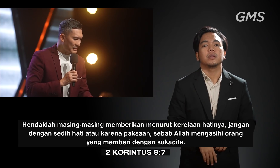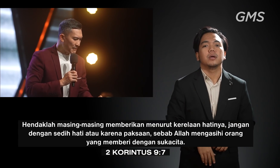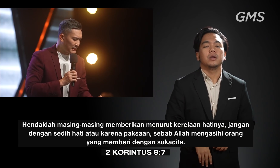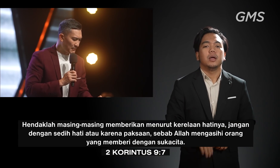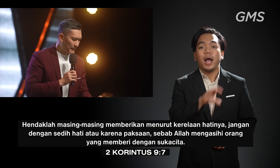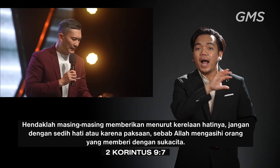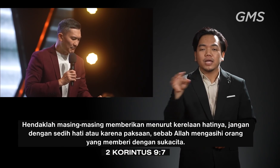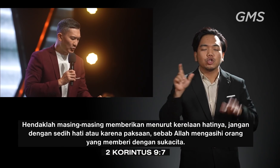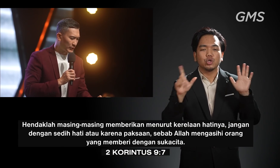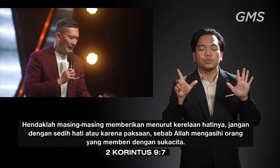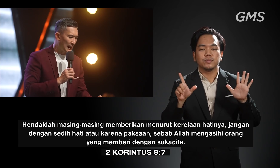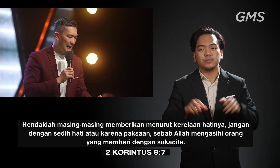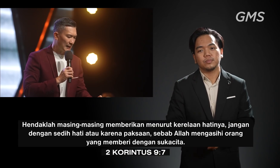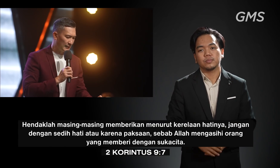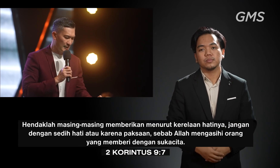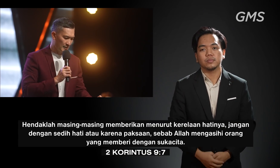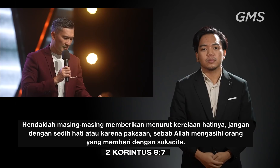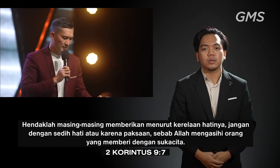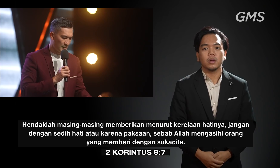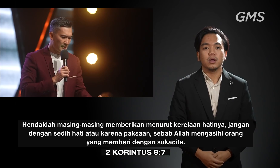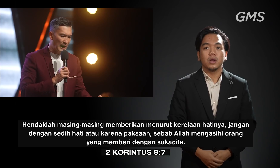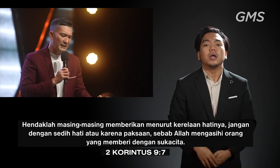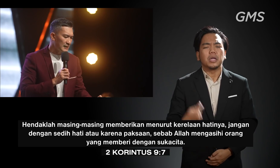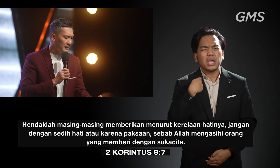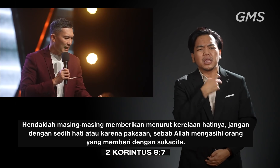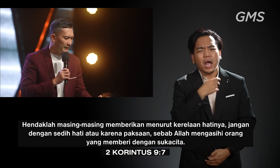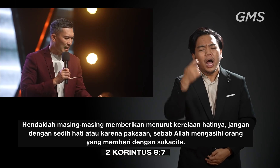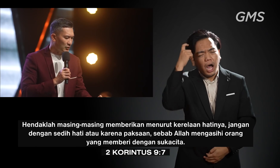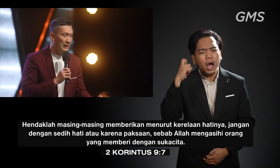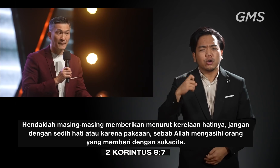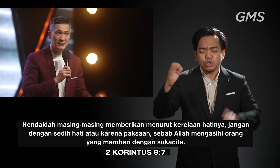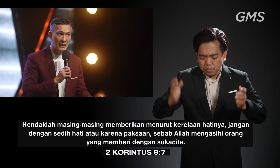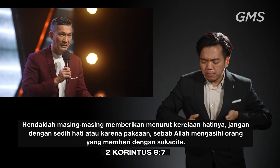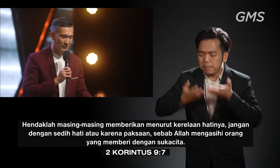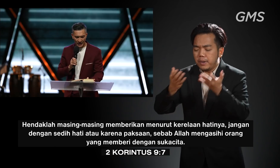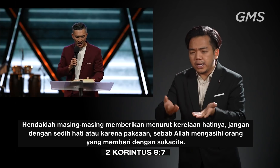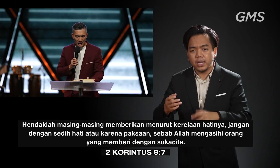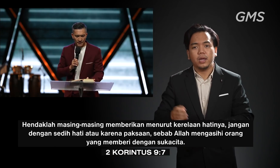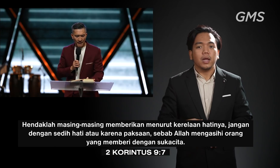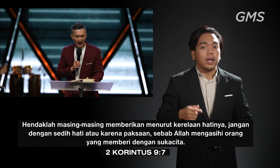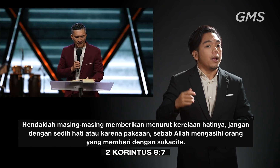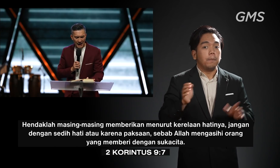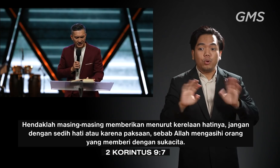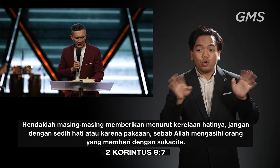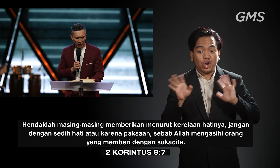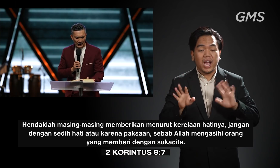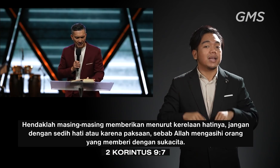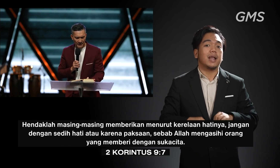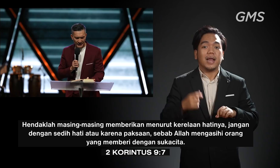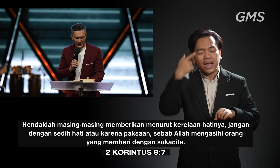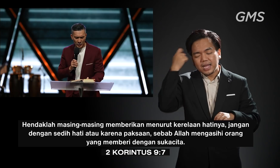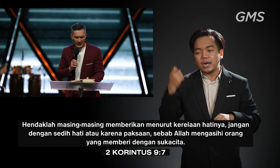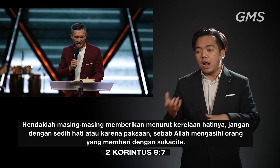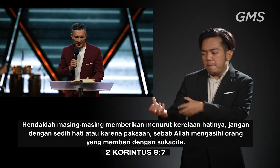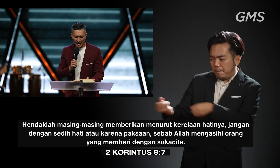Hendaklah masing-masing memberikan menurut kerelaan hatinya. Jangan dengan sedih hati atau karena paksaan. Sebab Allah mengasihi orang yang